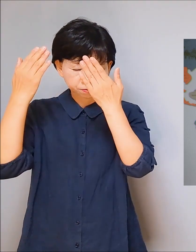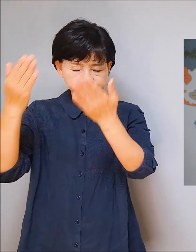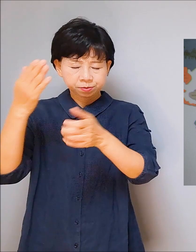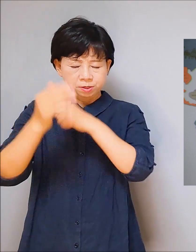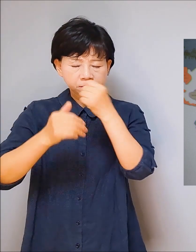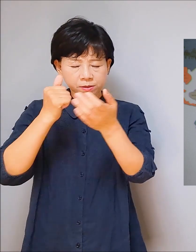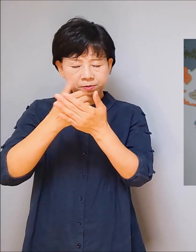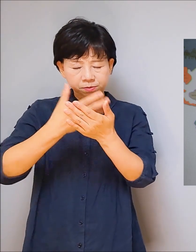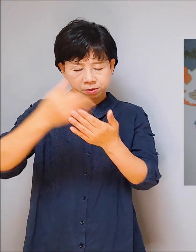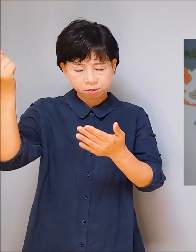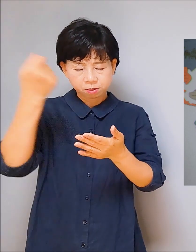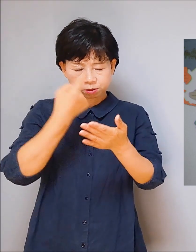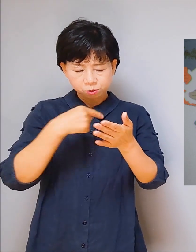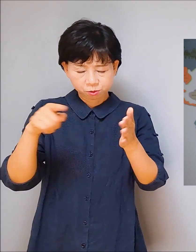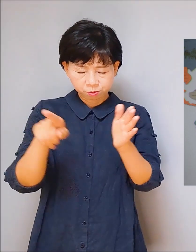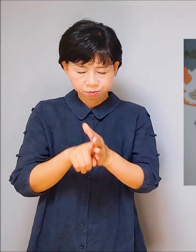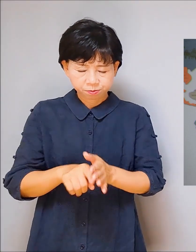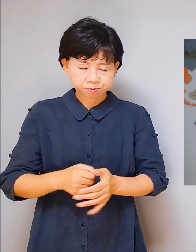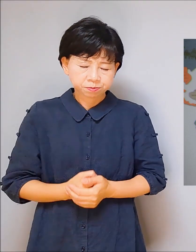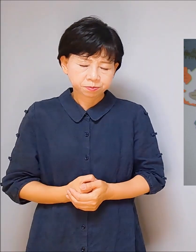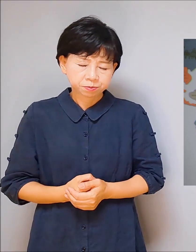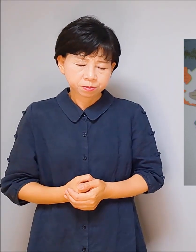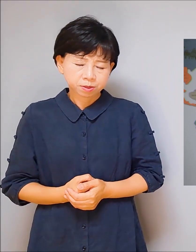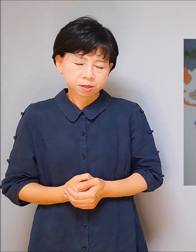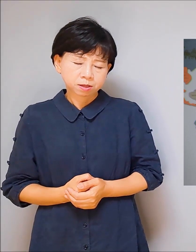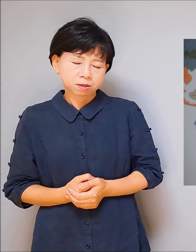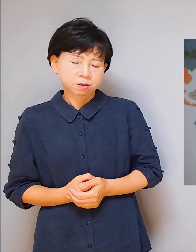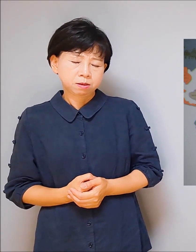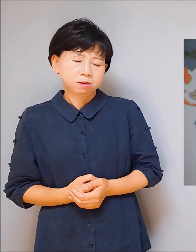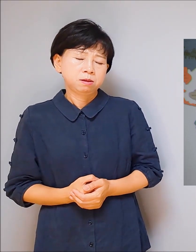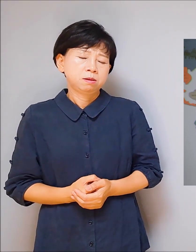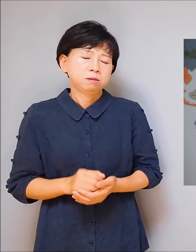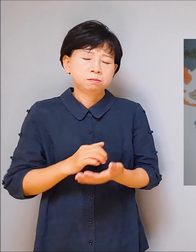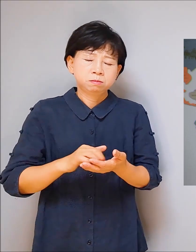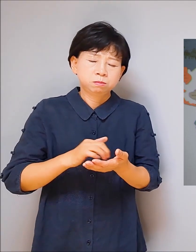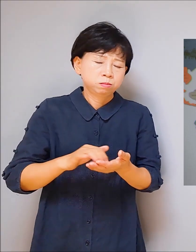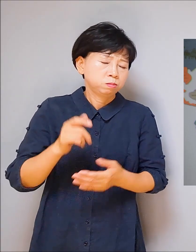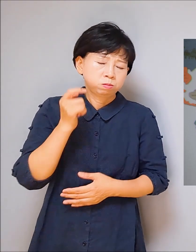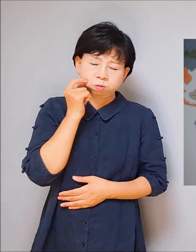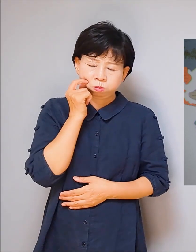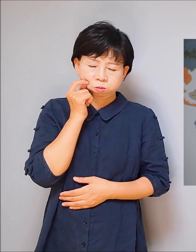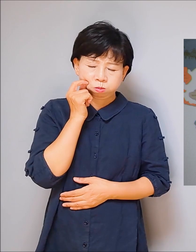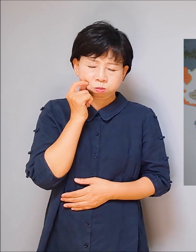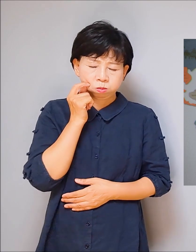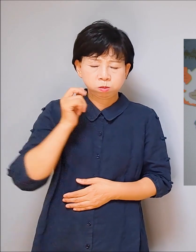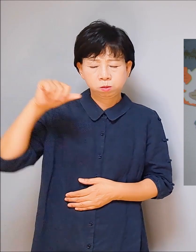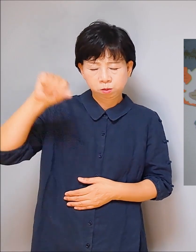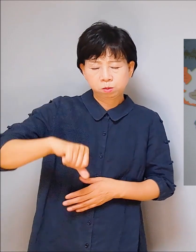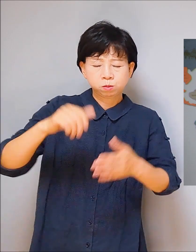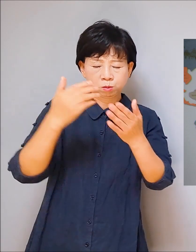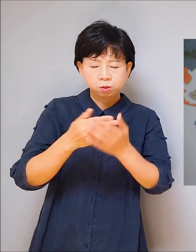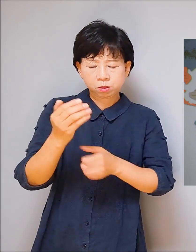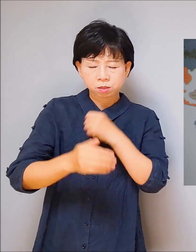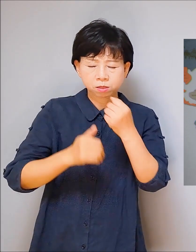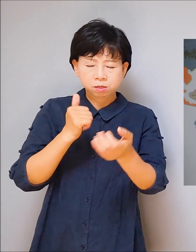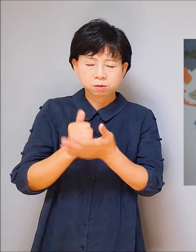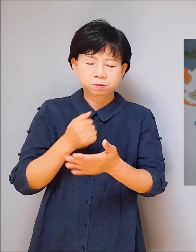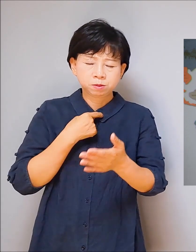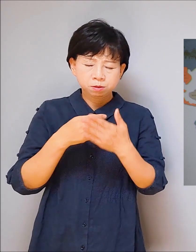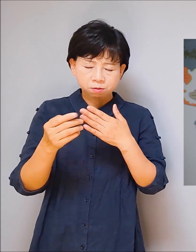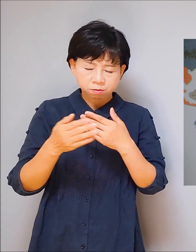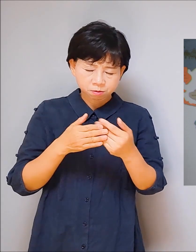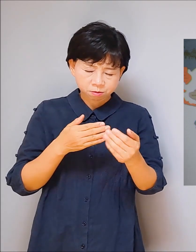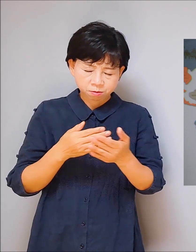하나님 받아주실 줄 믿습니다. 셀 수 없는 져주시는 하나님을 경험하고 있사오니